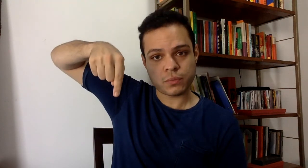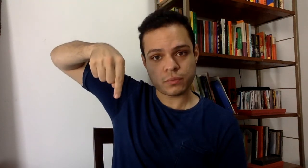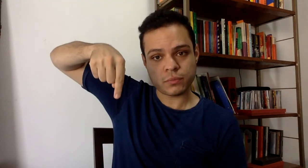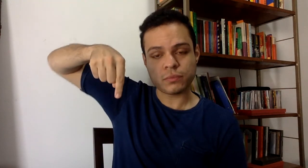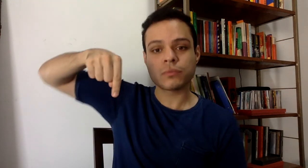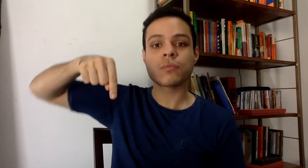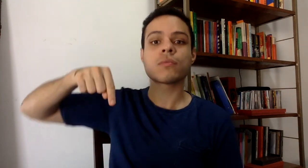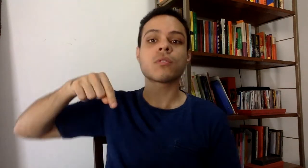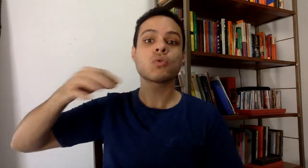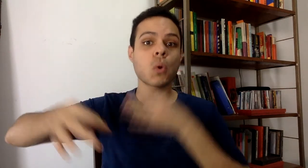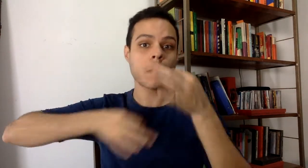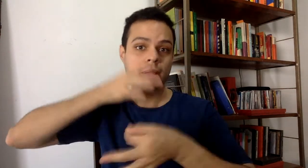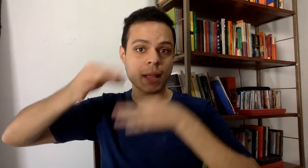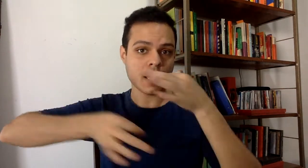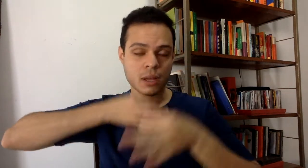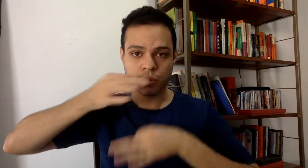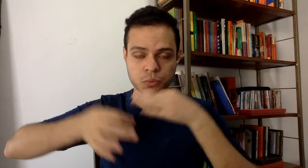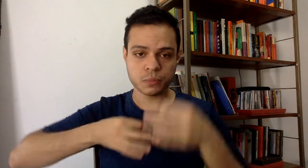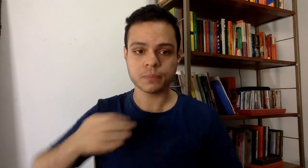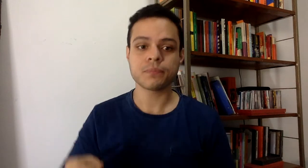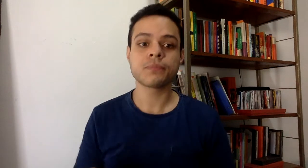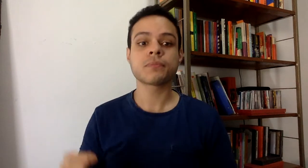nos comentários aqui embaixo. Primeiro,